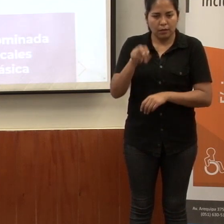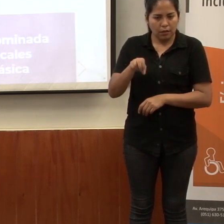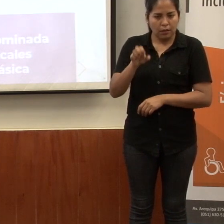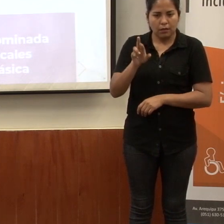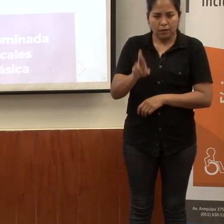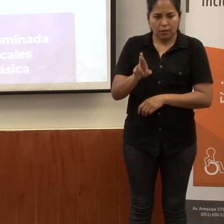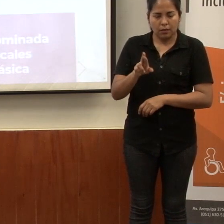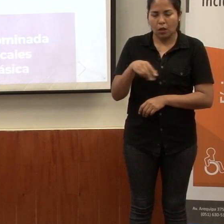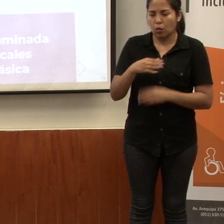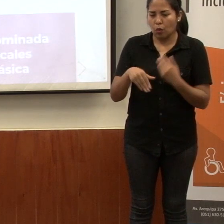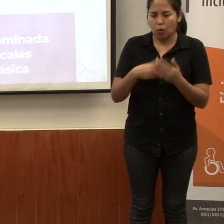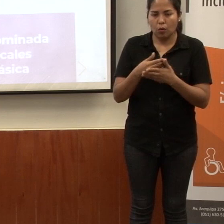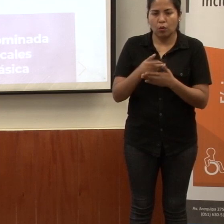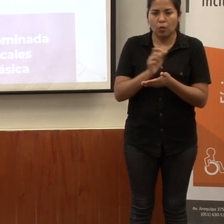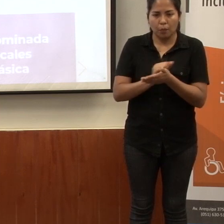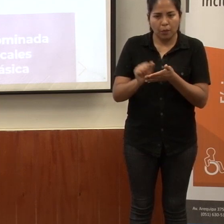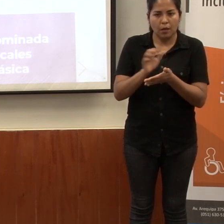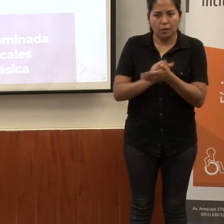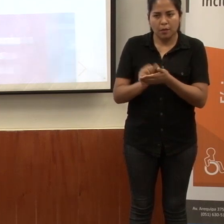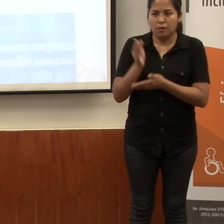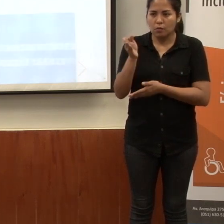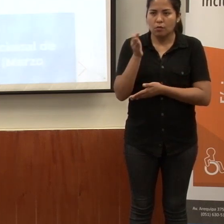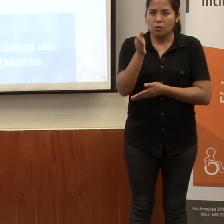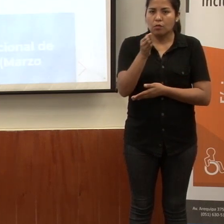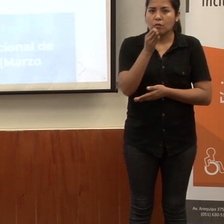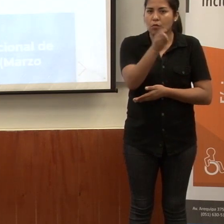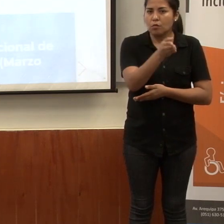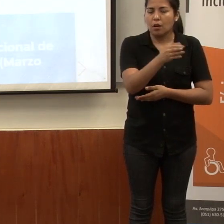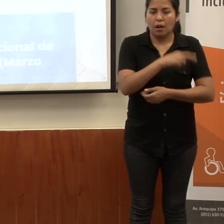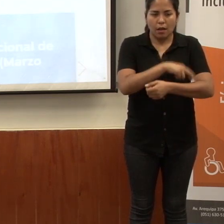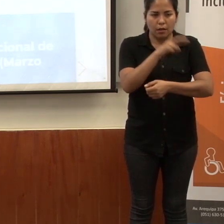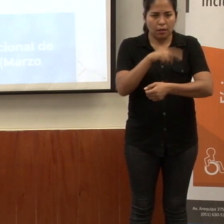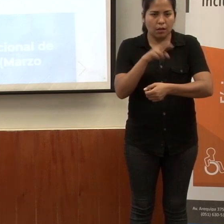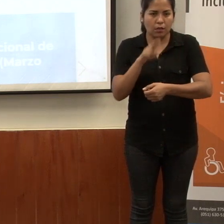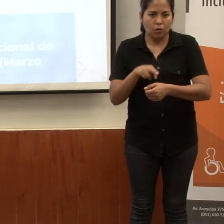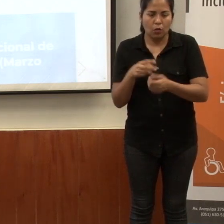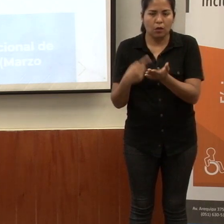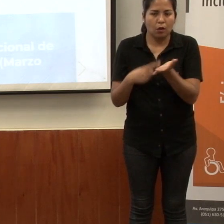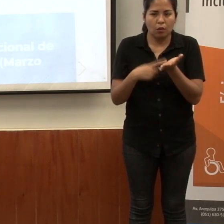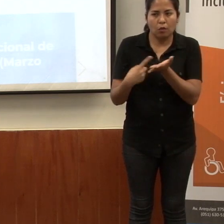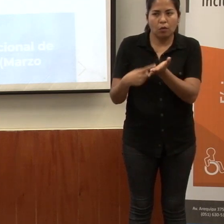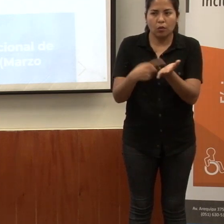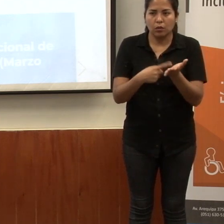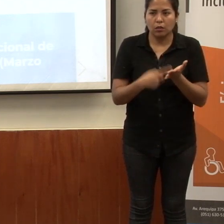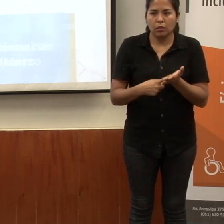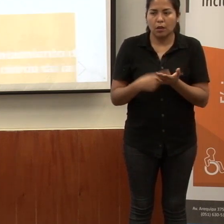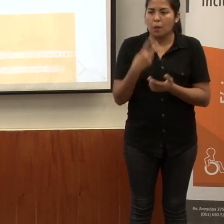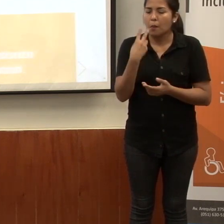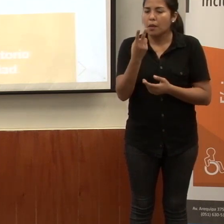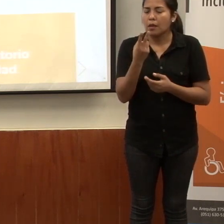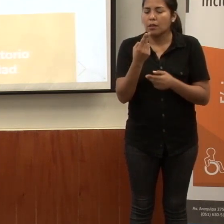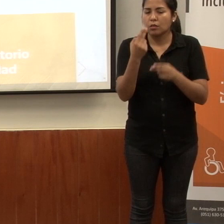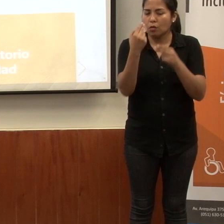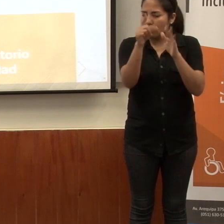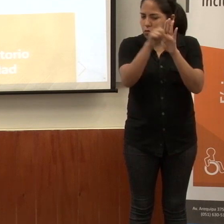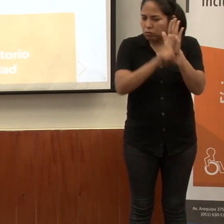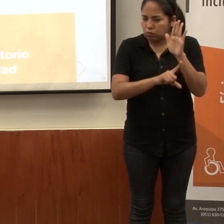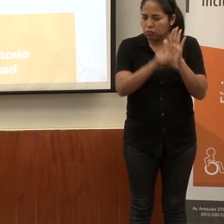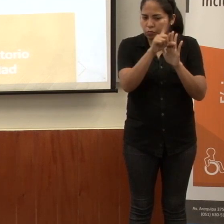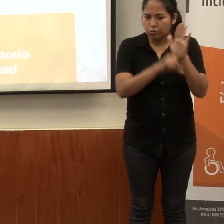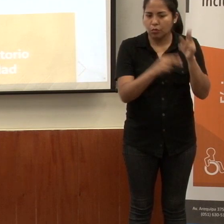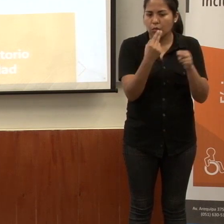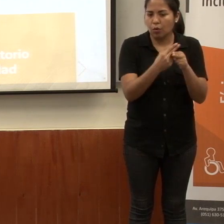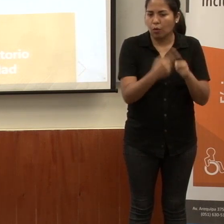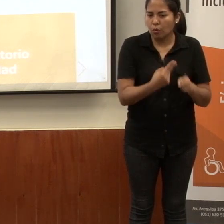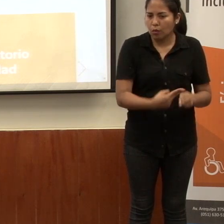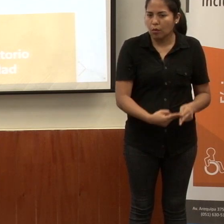INR todos los meses a las regiones, y con las regiones está coordinando, está viendo las listas potenciales, y por eso